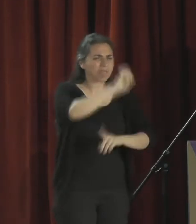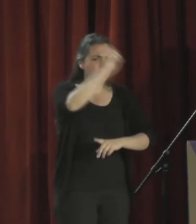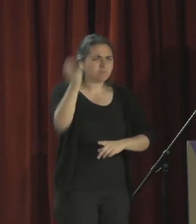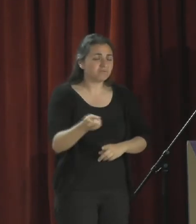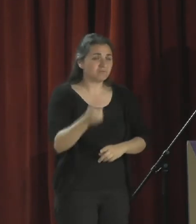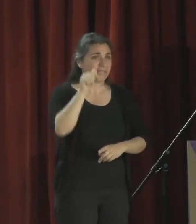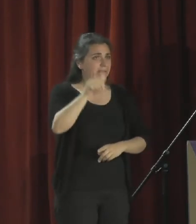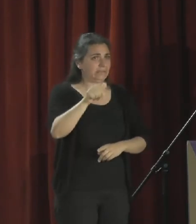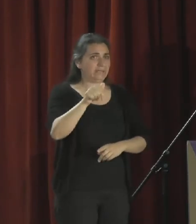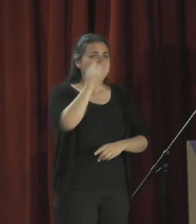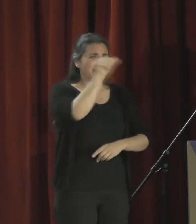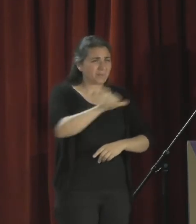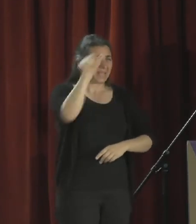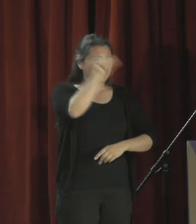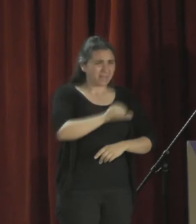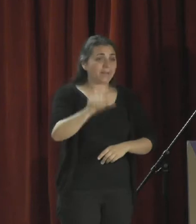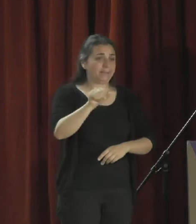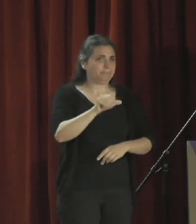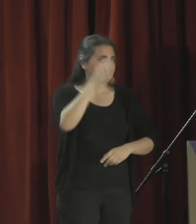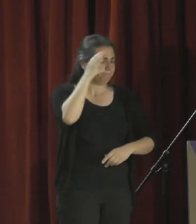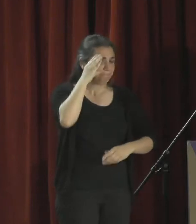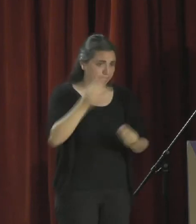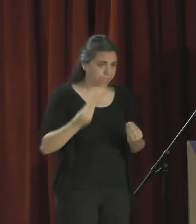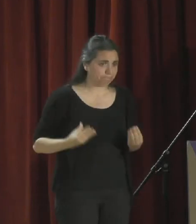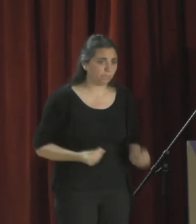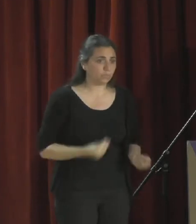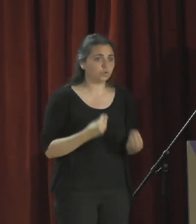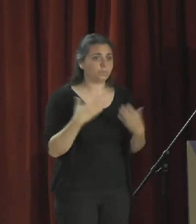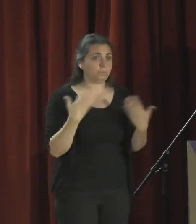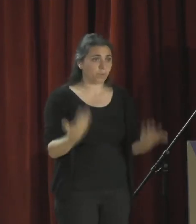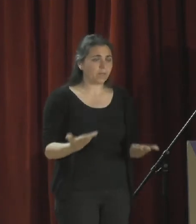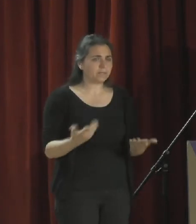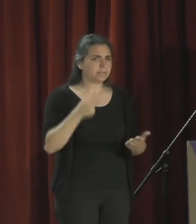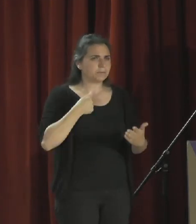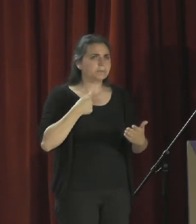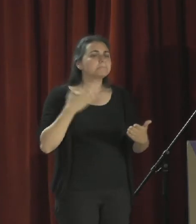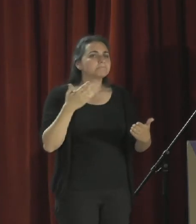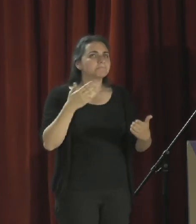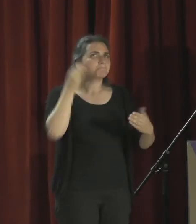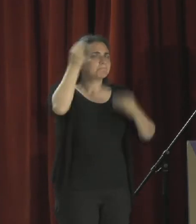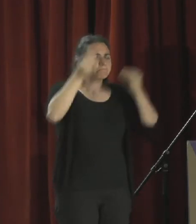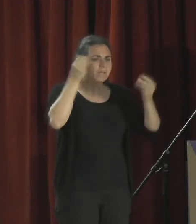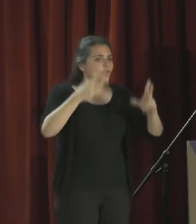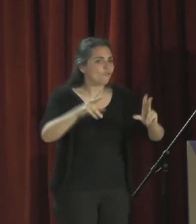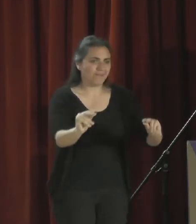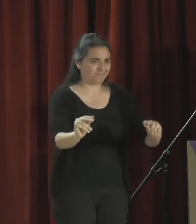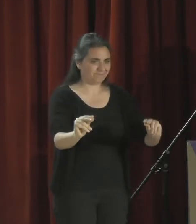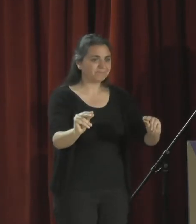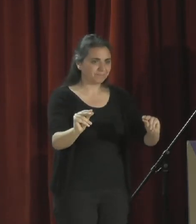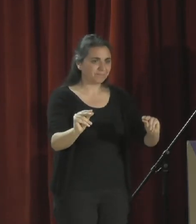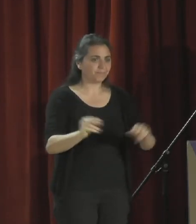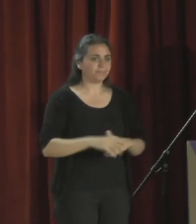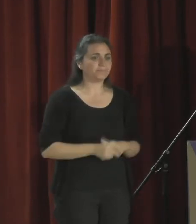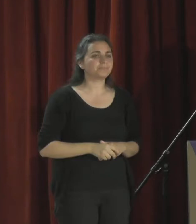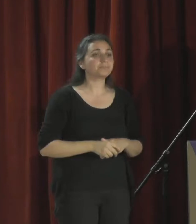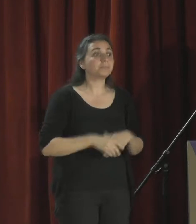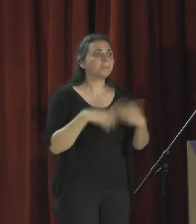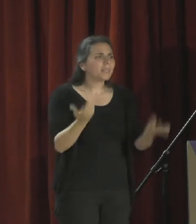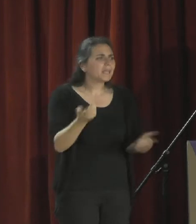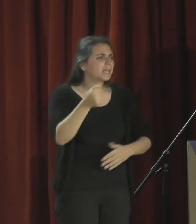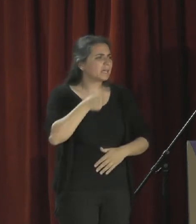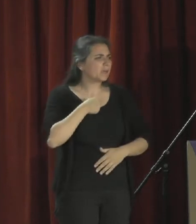nestas semanas, que eu creo que xa non lles van servir máis. Por moito que lles fastidie, non